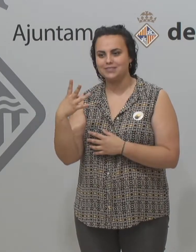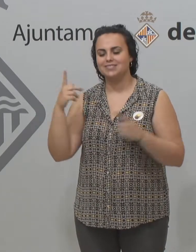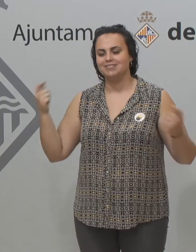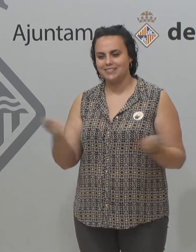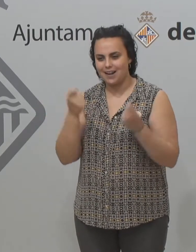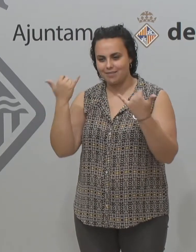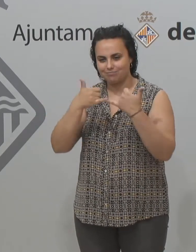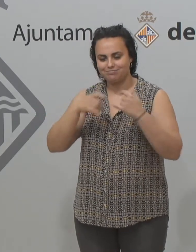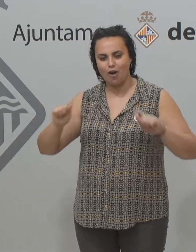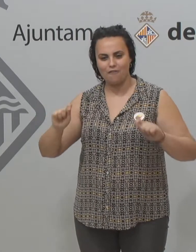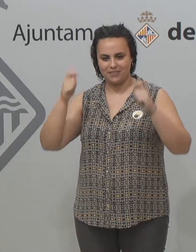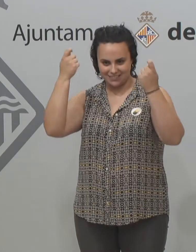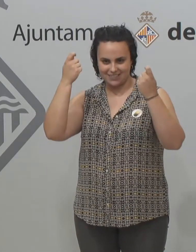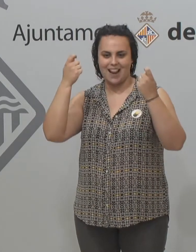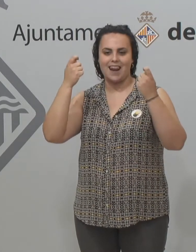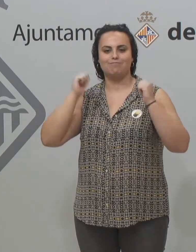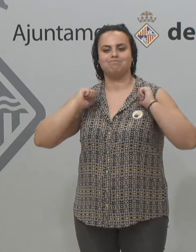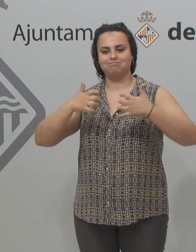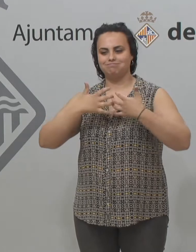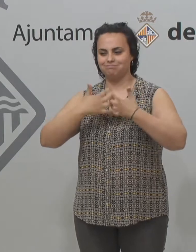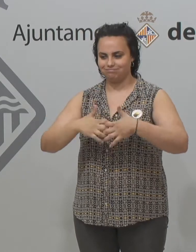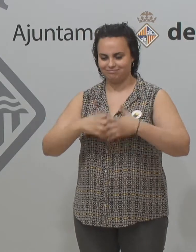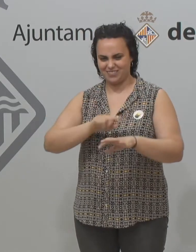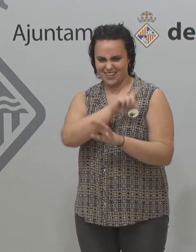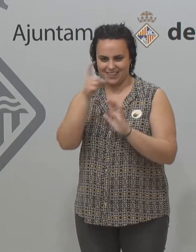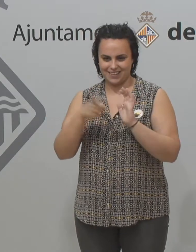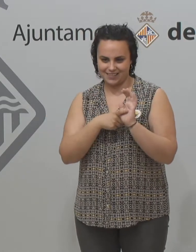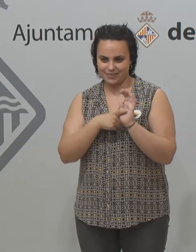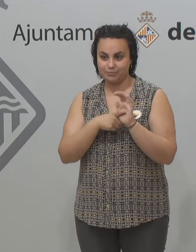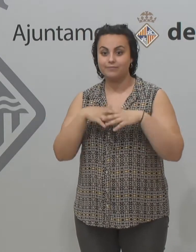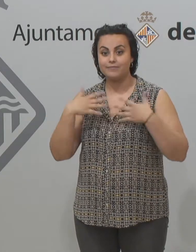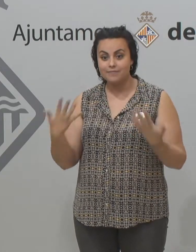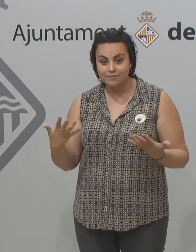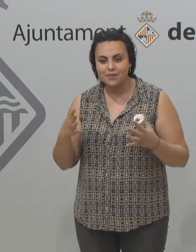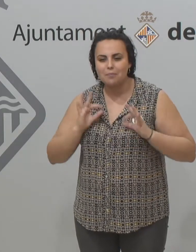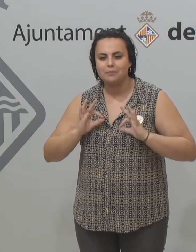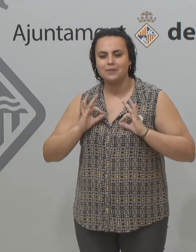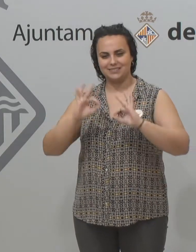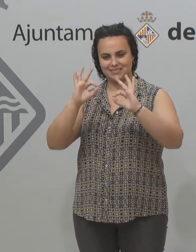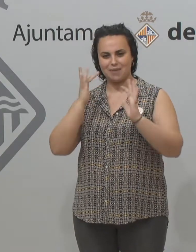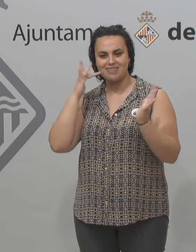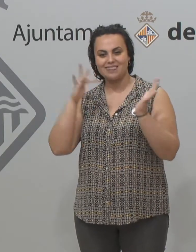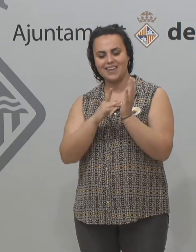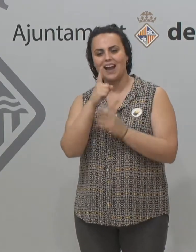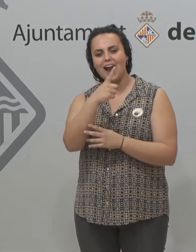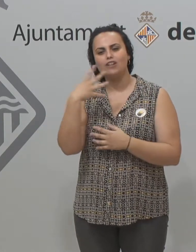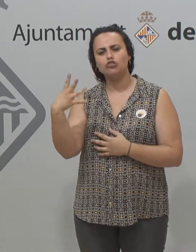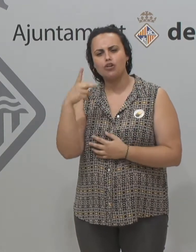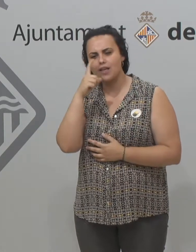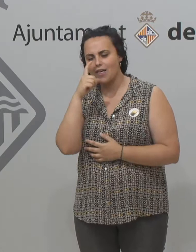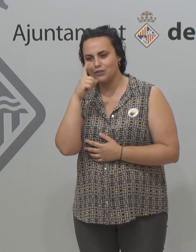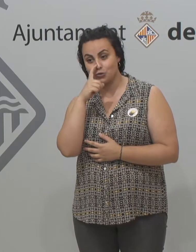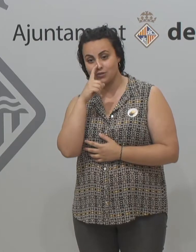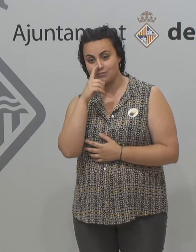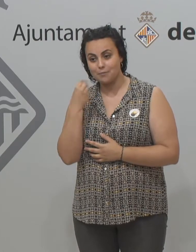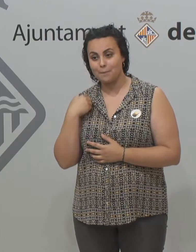commemora oficialment la posada en marxa d'aquesta llei. I se va escollir precisament el dia 14 de juny, perquè va ser el